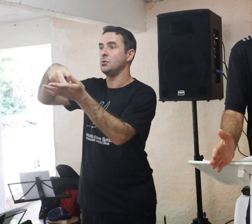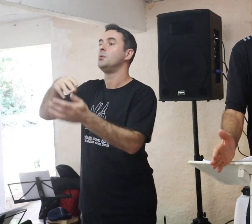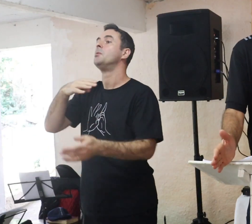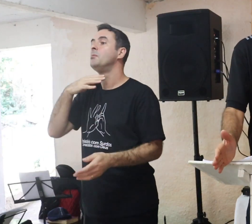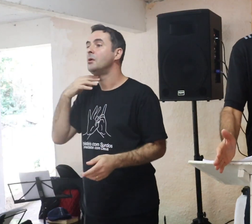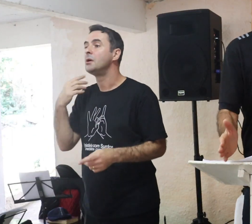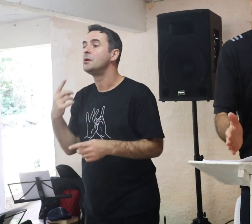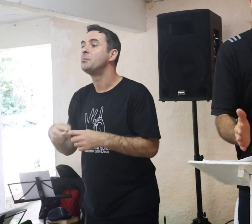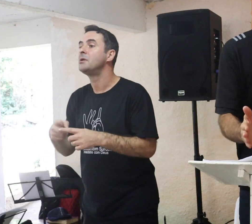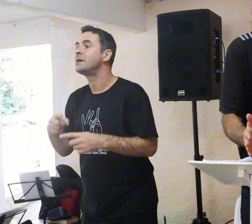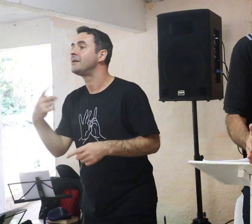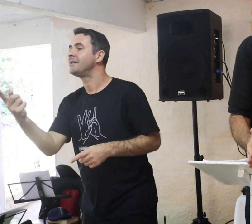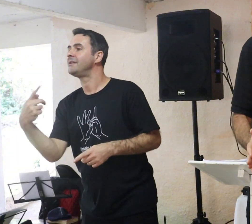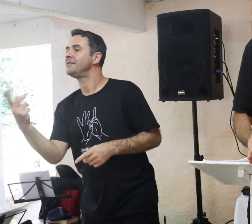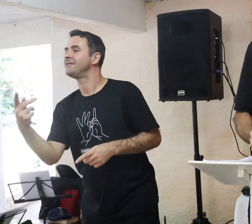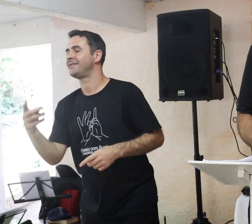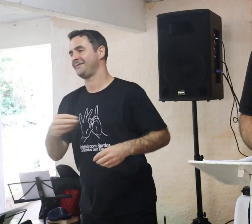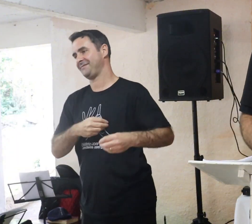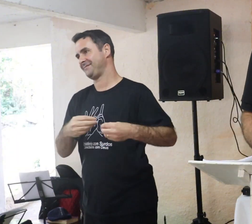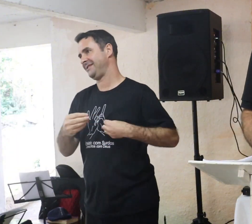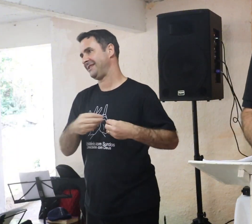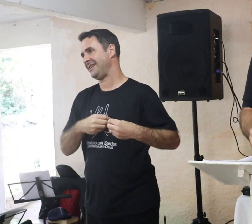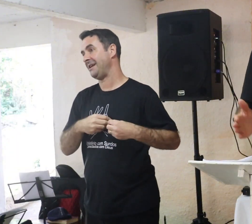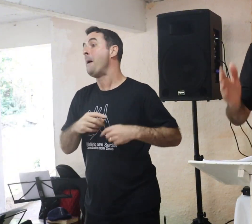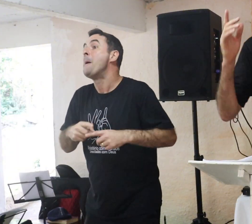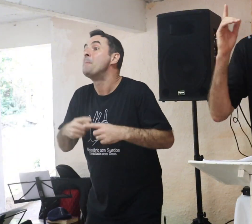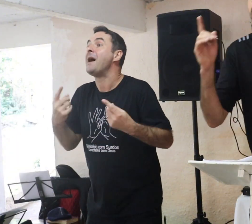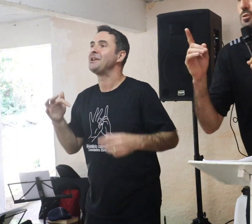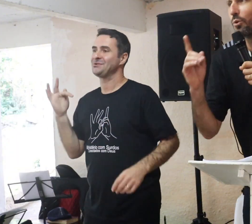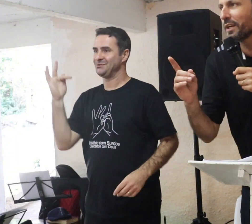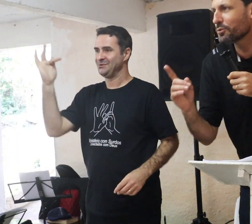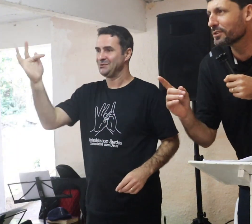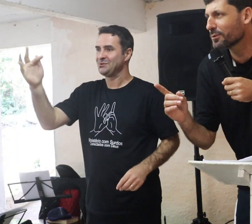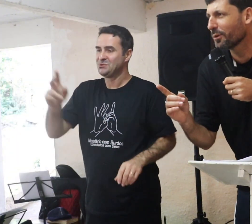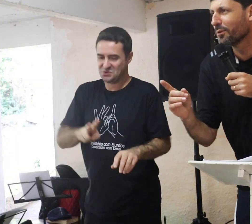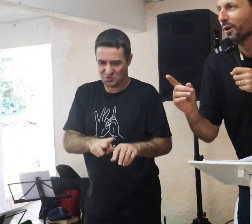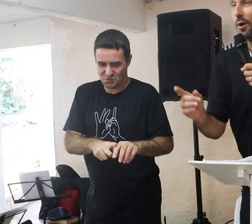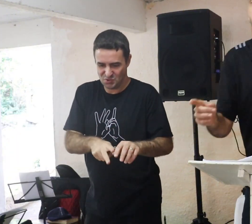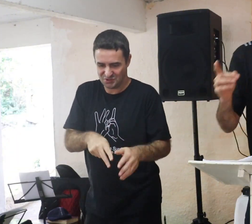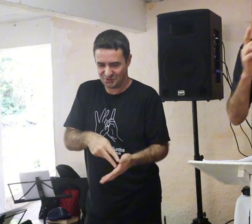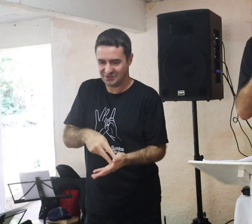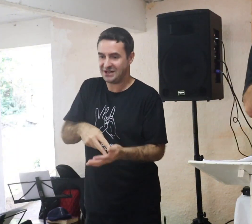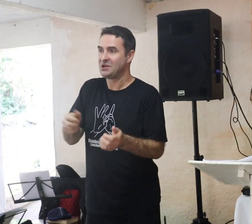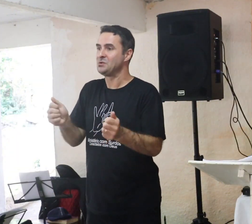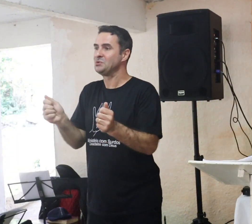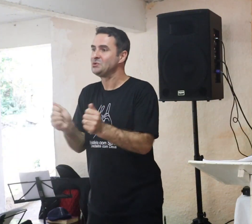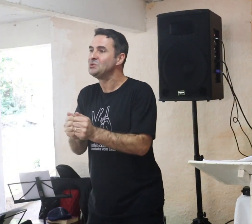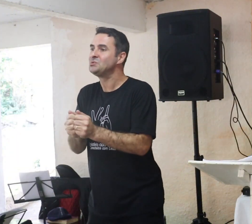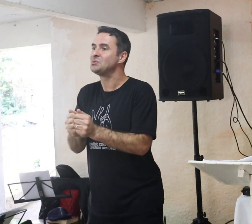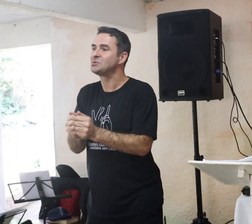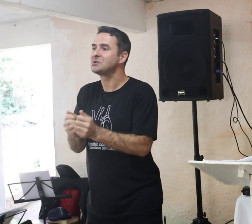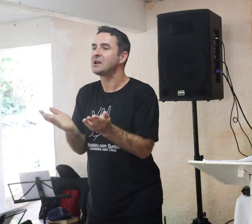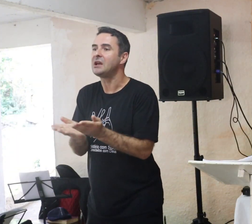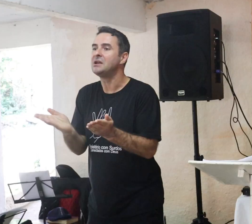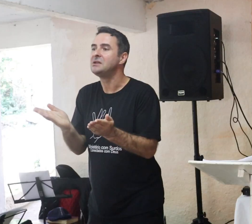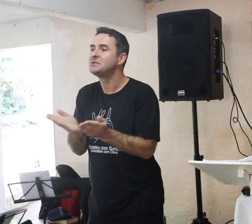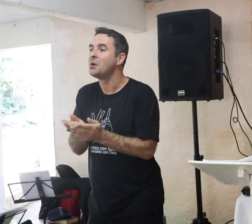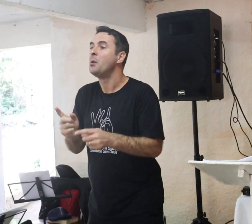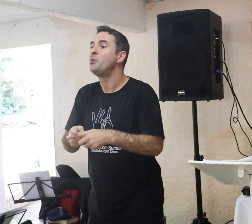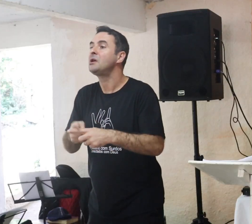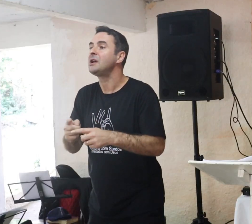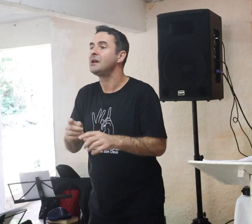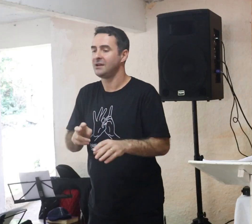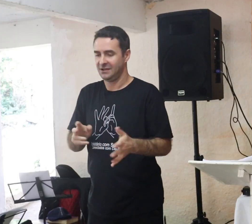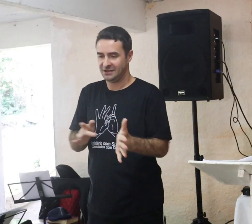pecamos, mas nós ressuscitaremos porque Cristo ressuscitou. O nosso Salvador venceu a morte